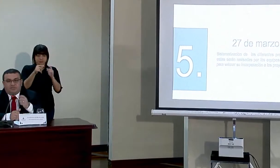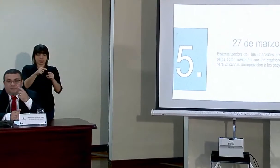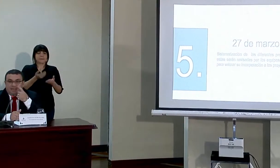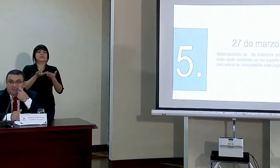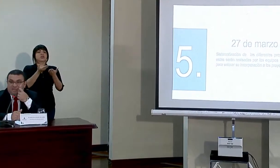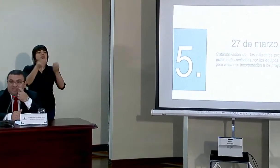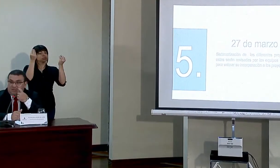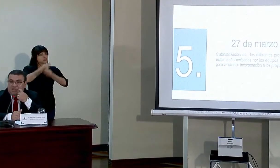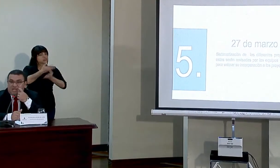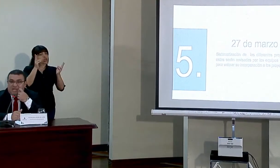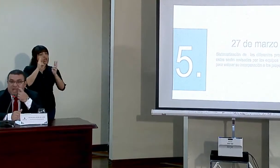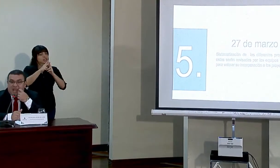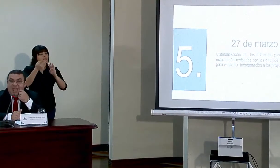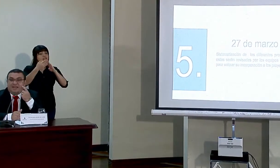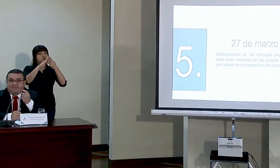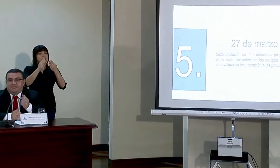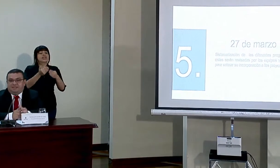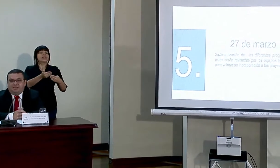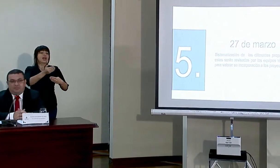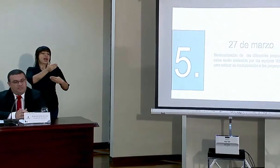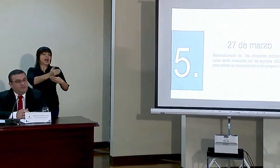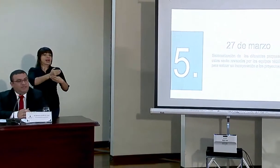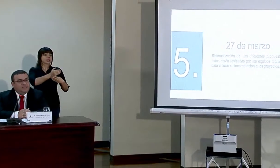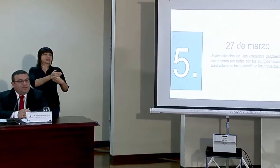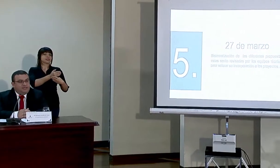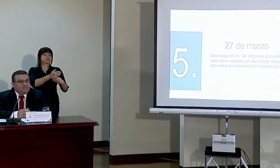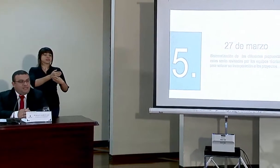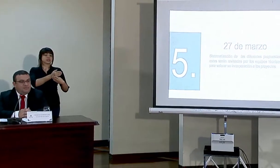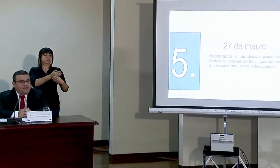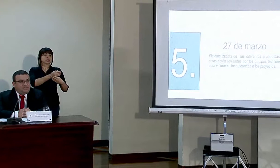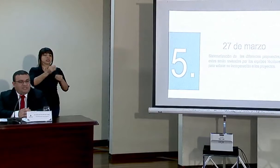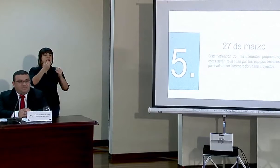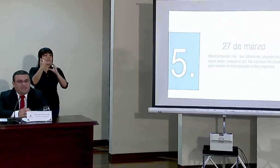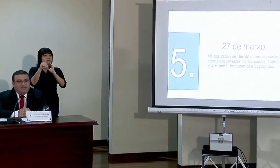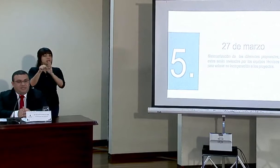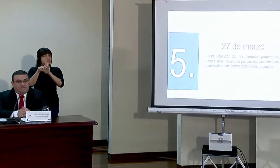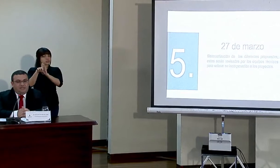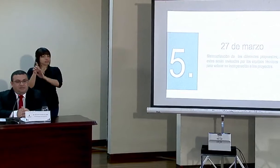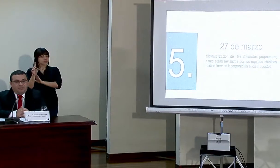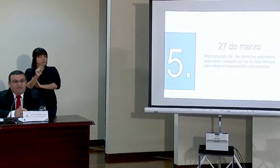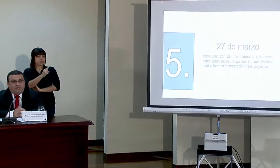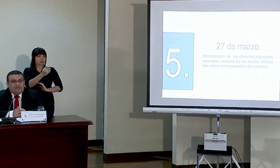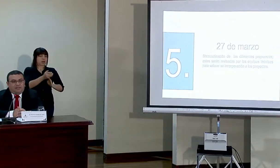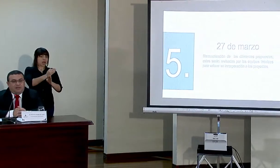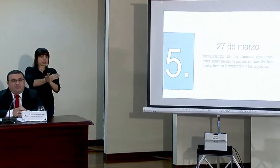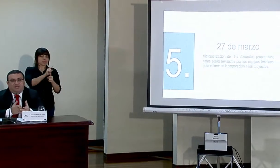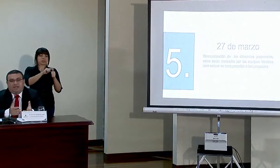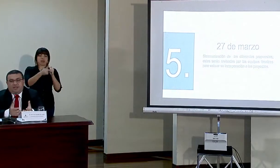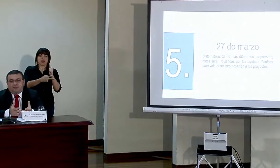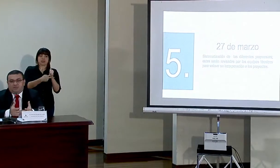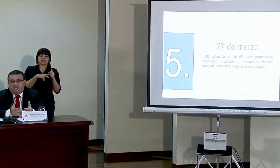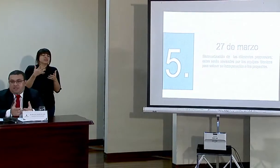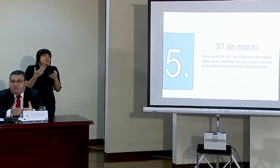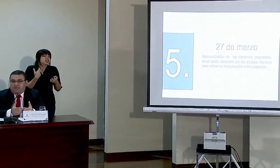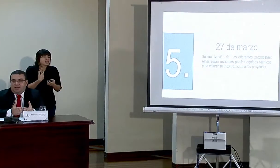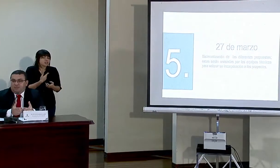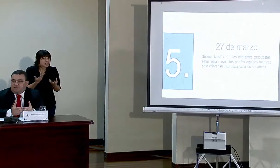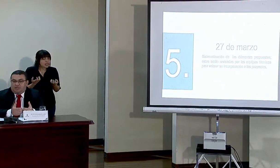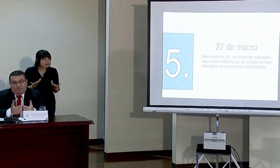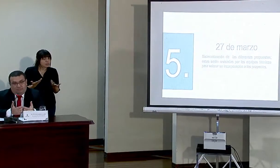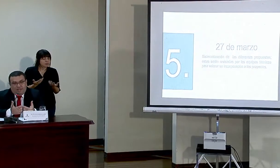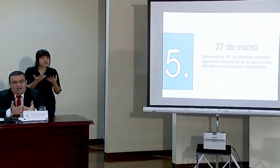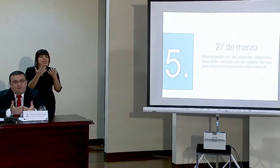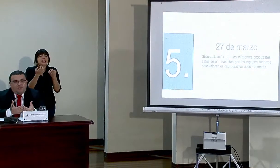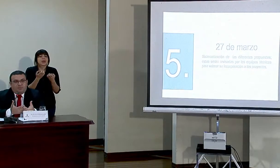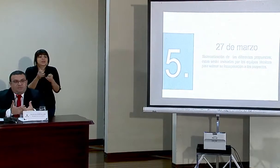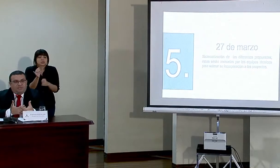en conocimiento de la ciudadanía antes inclusive de ser enviados a la Asamblea Legislativa. ¿Qué es lo que queremos? Queremos